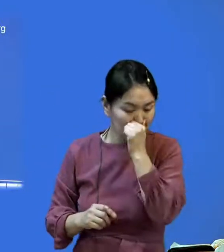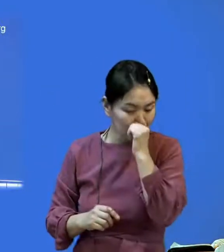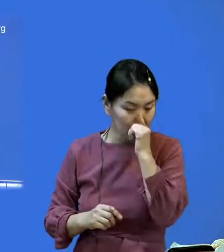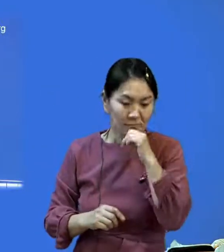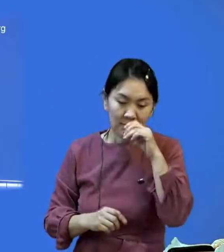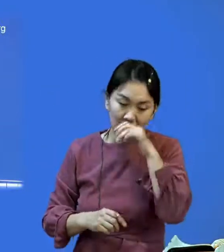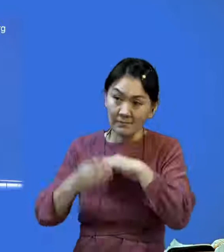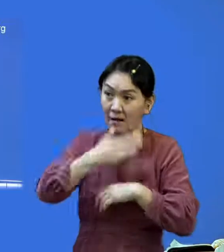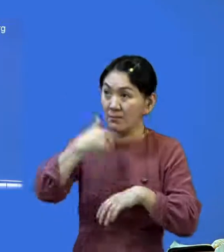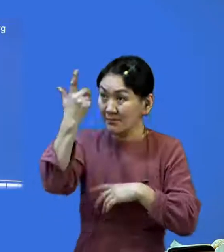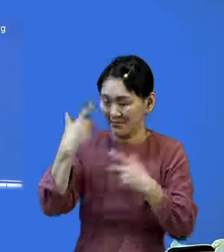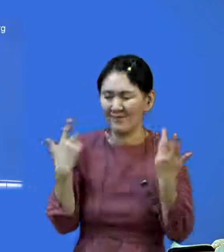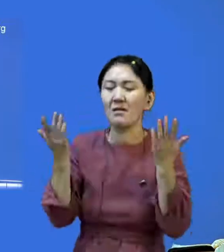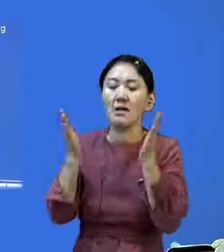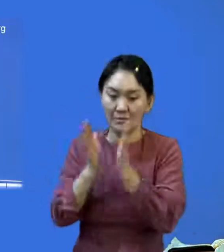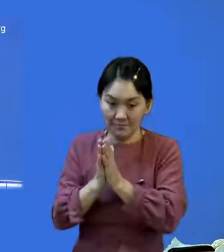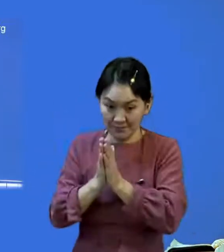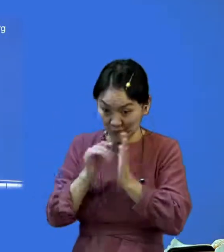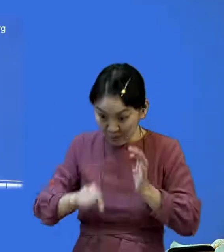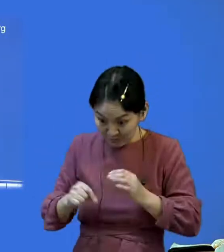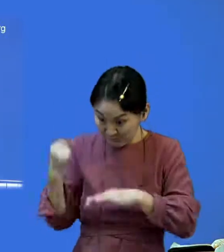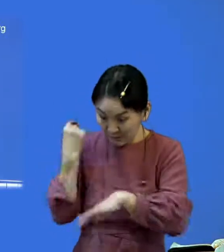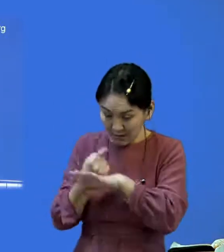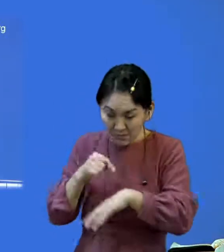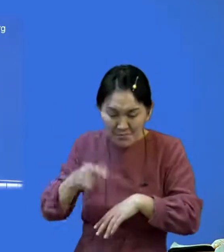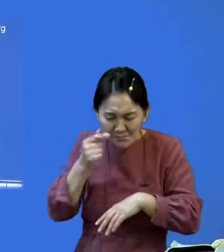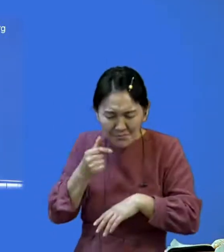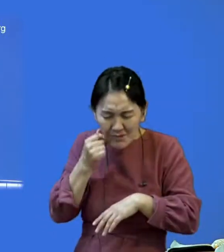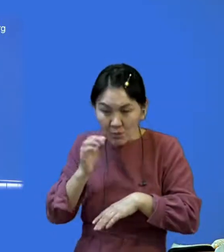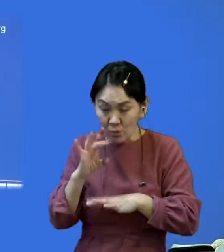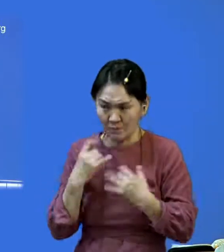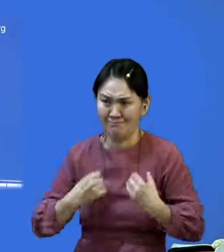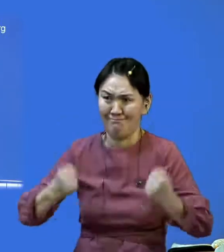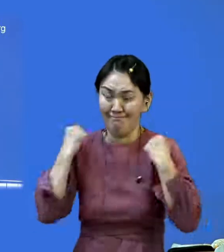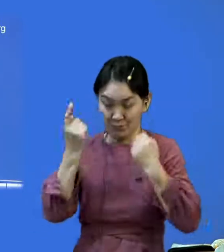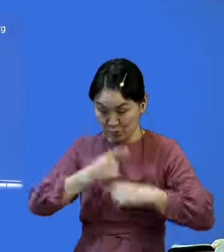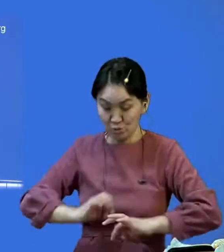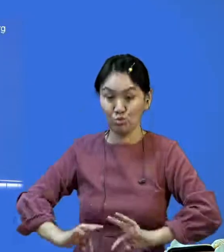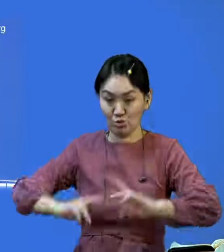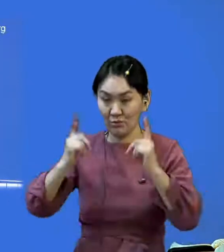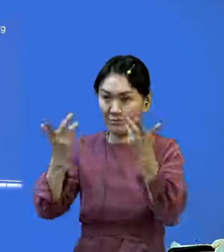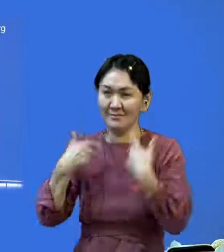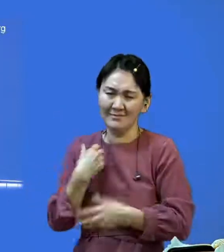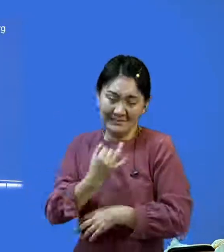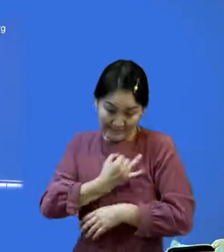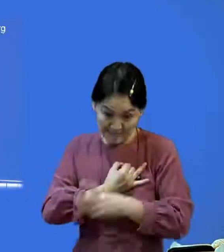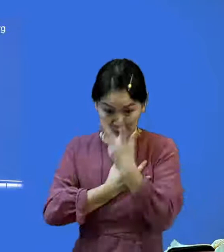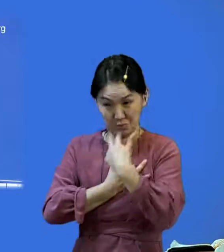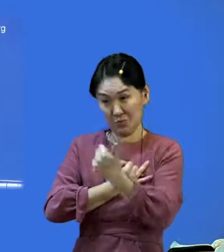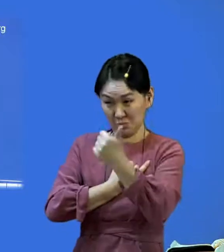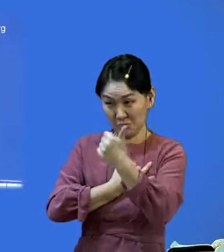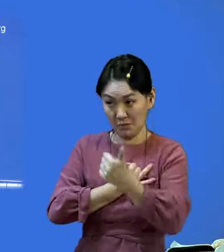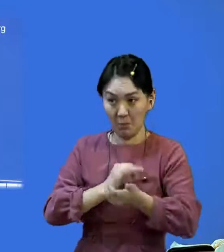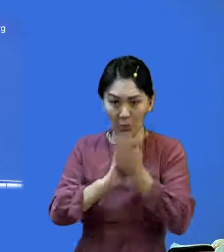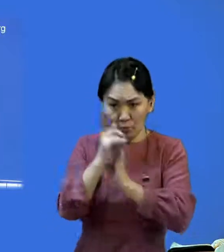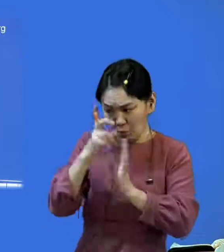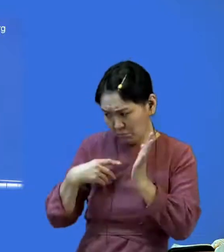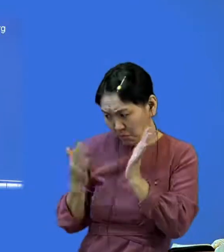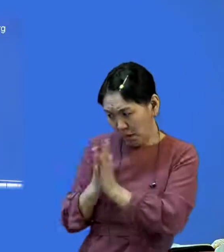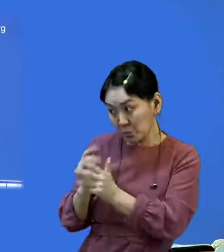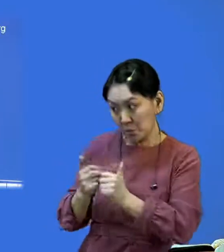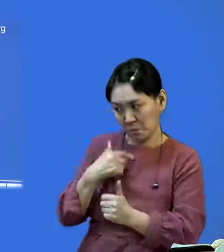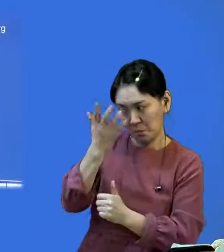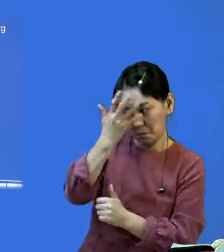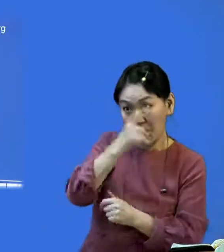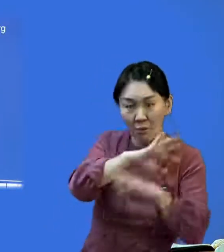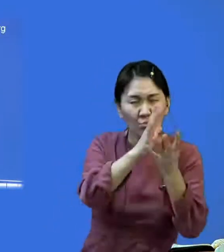адилхан өнөөдөр ирлээж гисэн энэ биеийг мань сүр жавхланд биеэр өөрчлөн гэж итгэдэг хэрнээ яагаад энэ амьдрал дунд нь эзэн хамт байдаг гэдэг үнэнд итгэхгүй байгаа юм